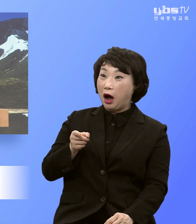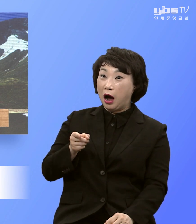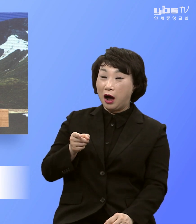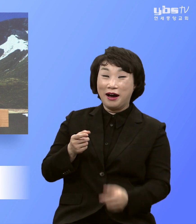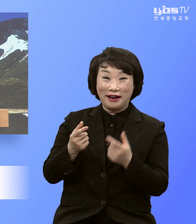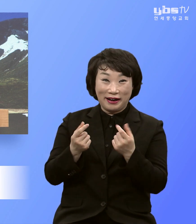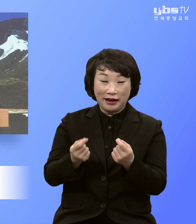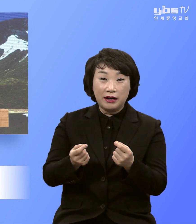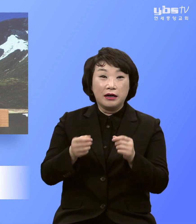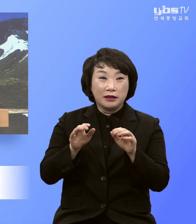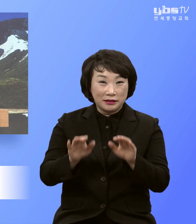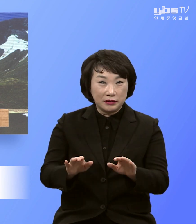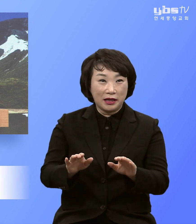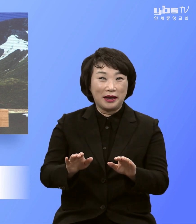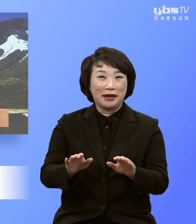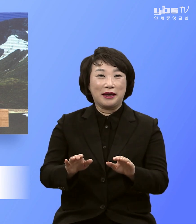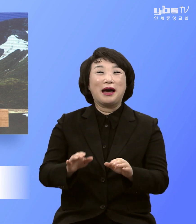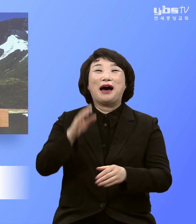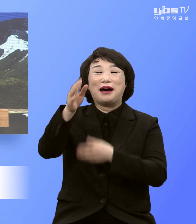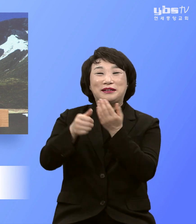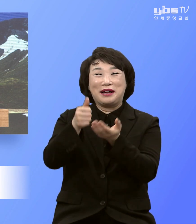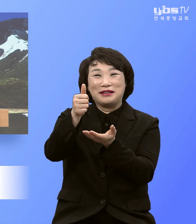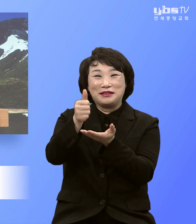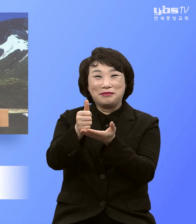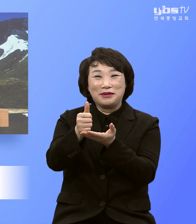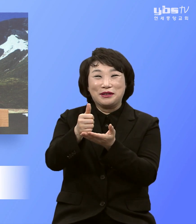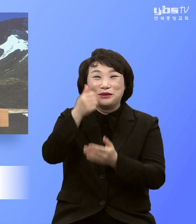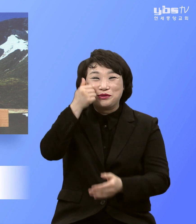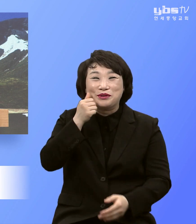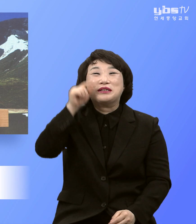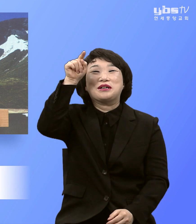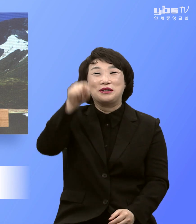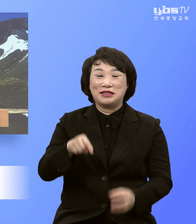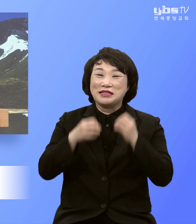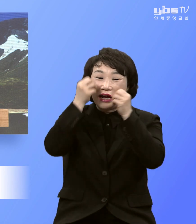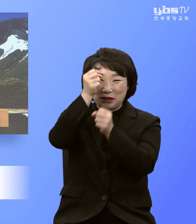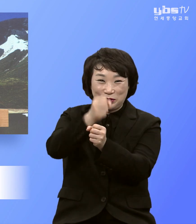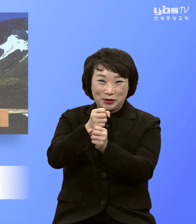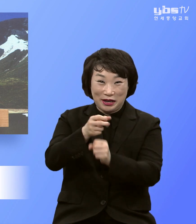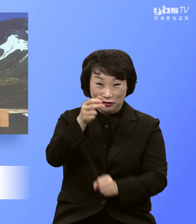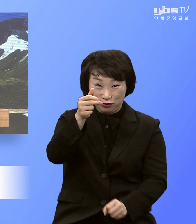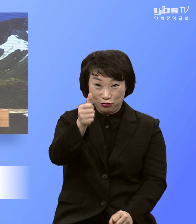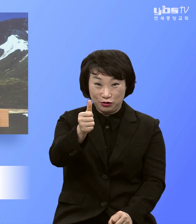기이한 것 같으나 그분이 천지를 창조하신 분이요